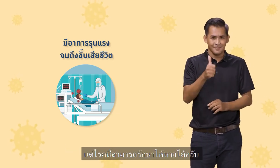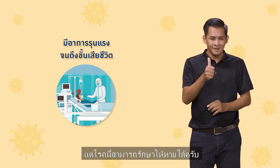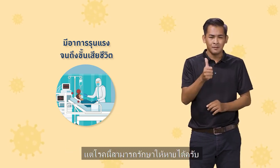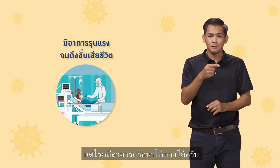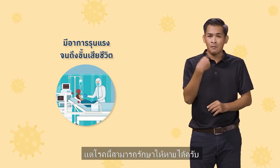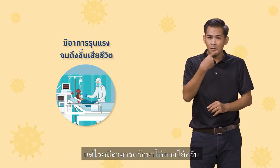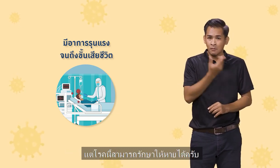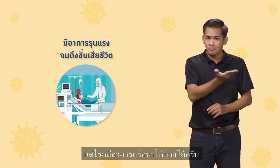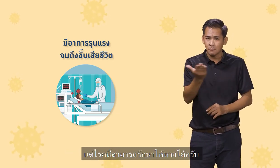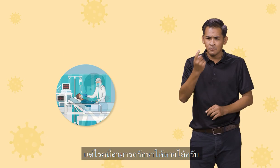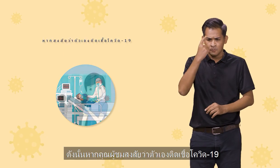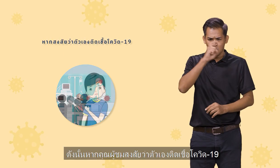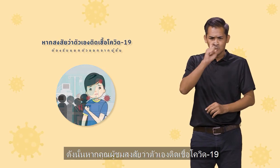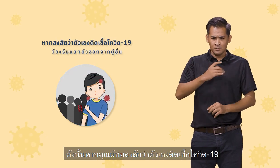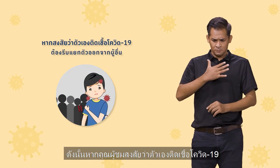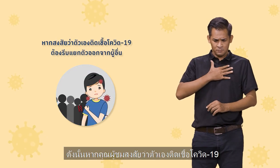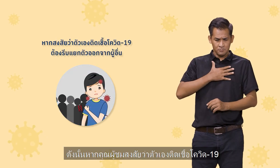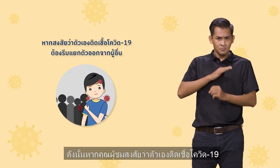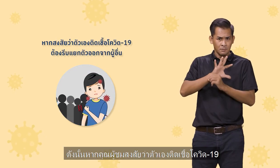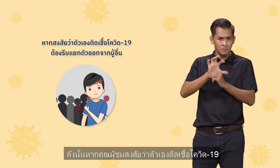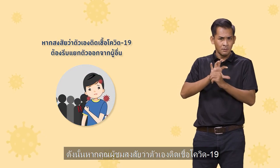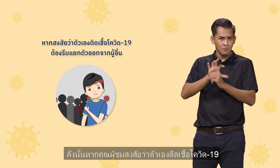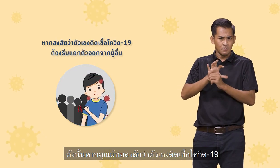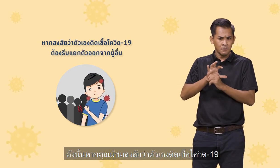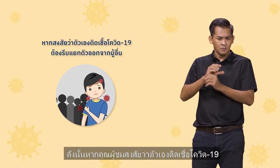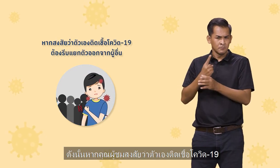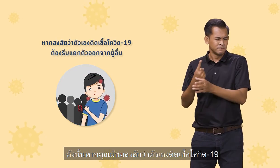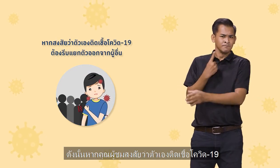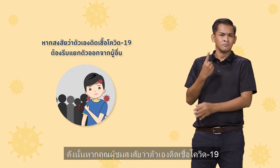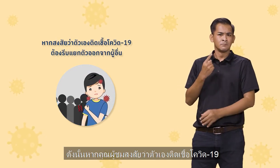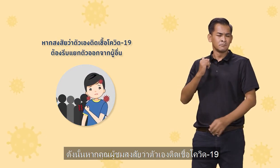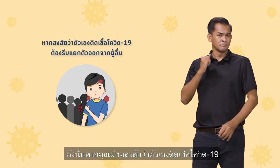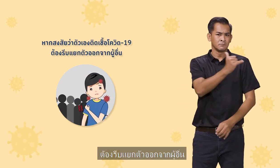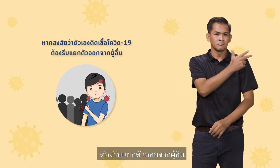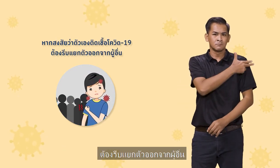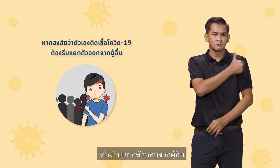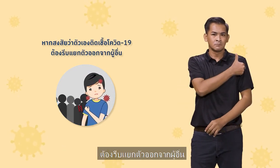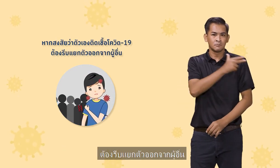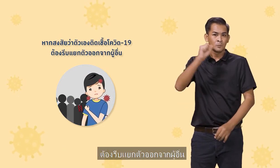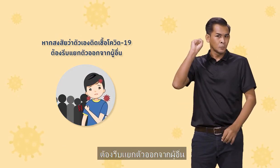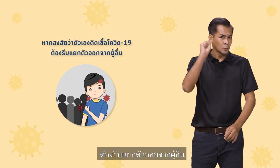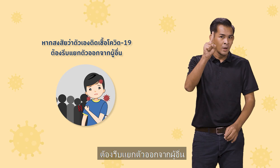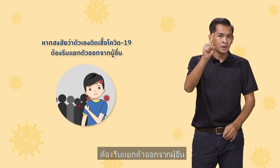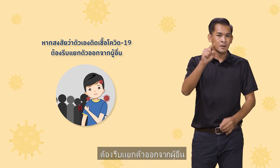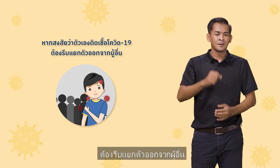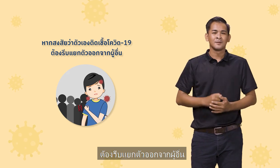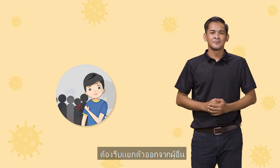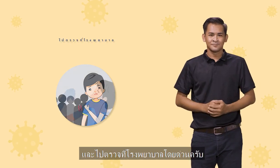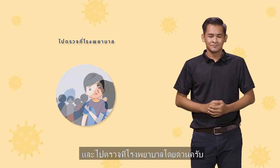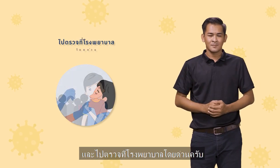ารถรักษาให้หายได้ครับดังนั้นหากคุณผู้ชมสงสัยว่าตัวเองติดเชื้อโควิด-19 ต้องรีบแยกตัวออกจากผู้อื่นและไปตรว